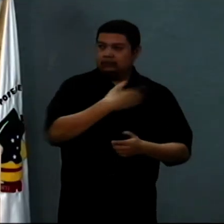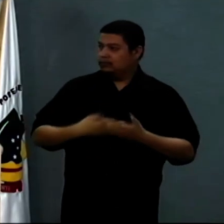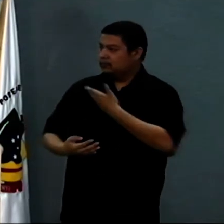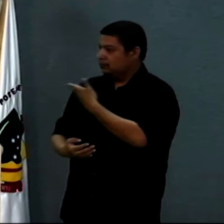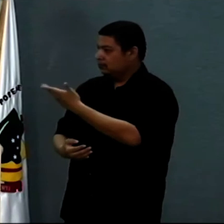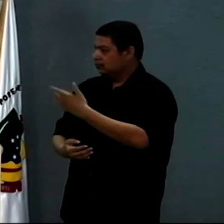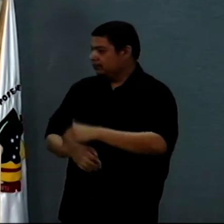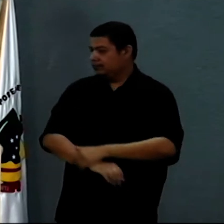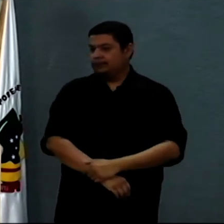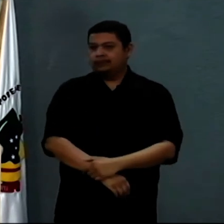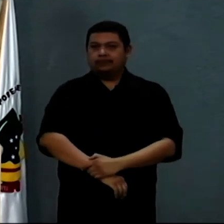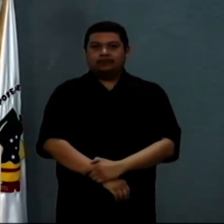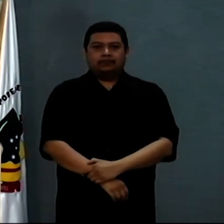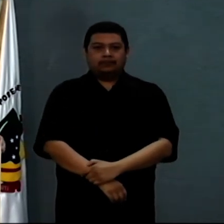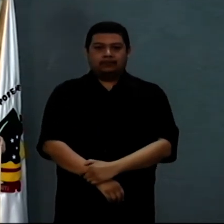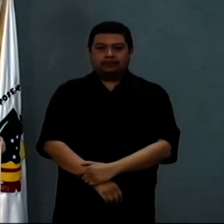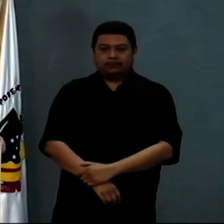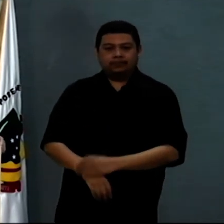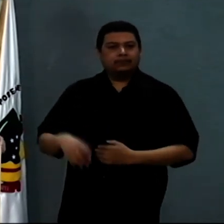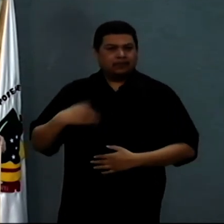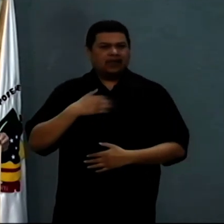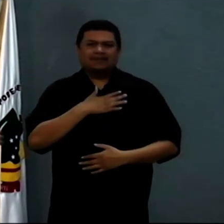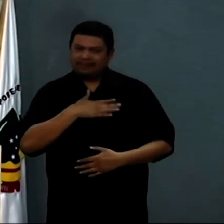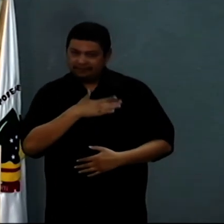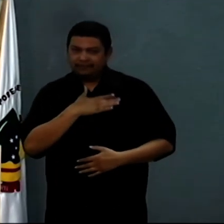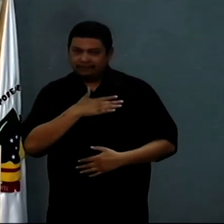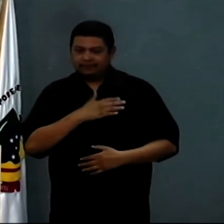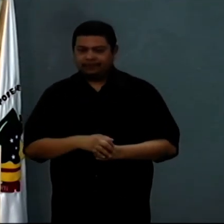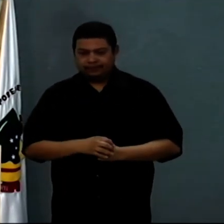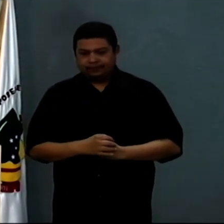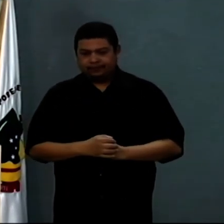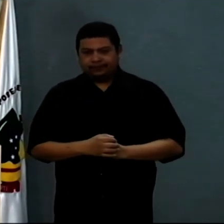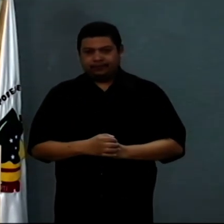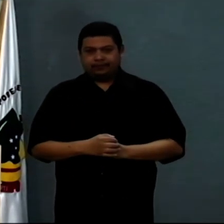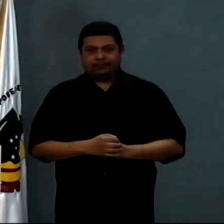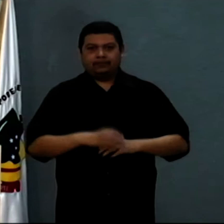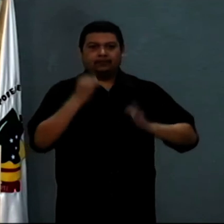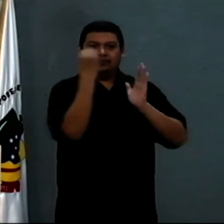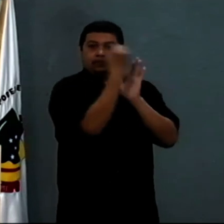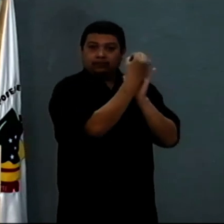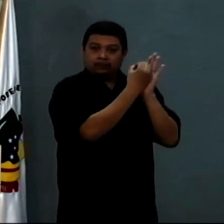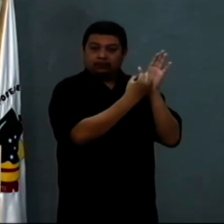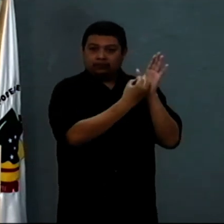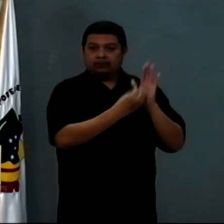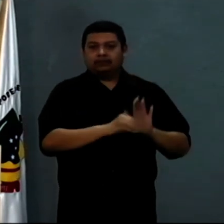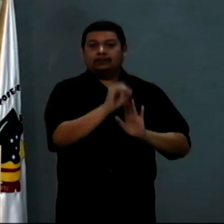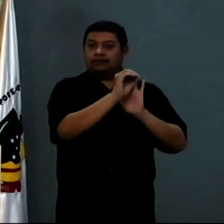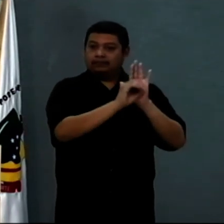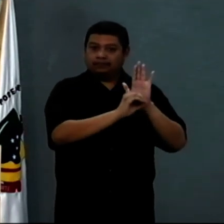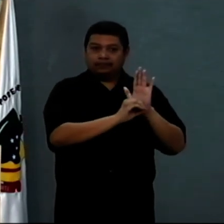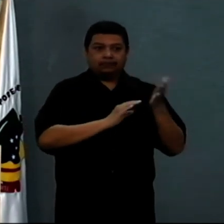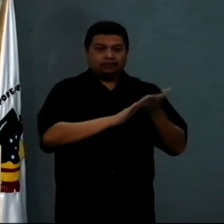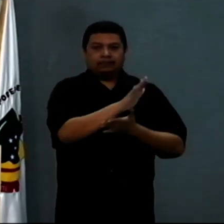Senhor presidente, eu gostaria que fosse enviado ofício ao executivo para fazer